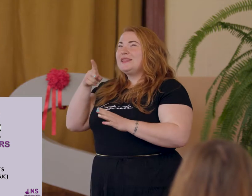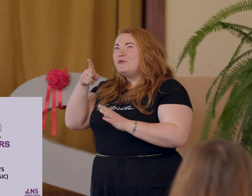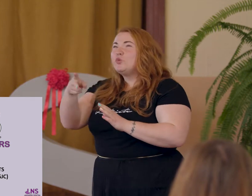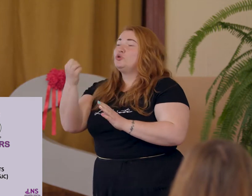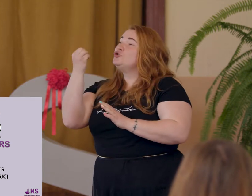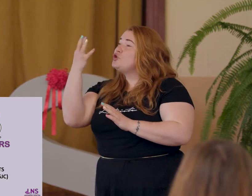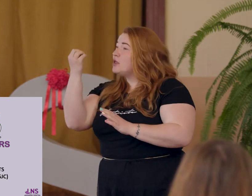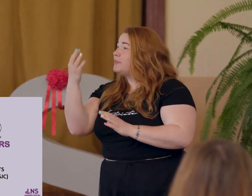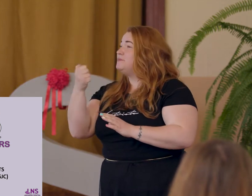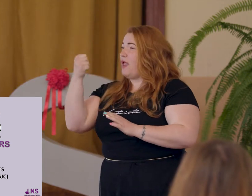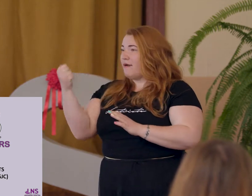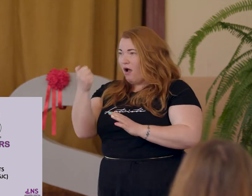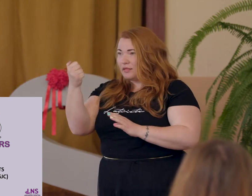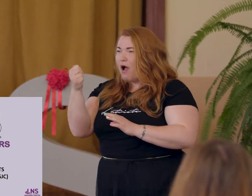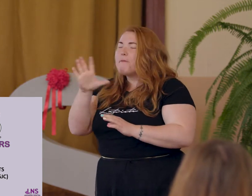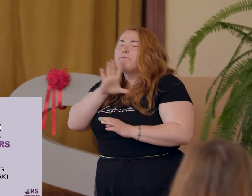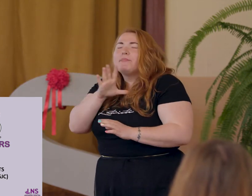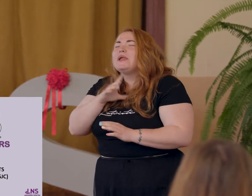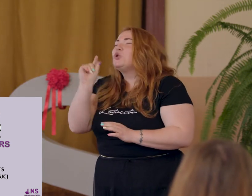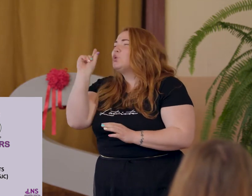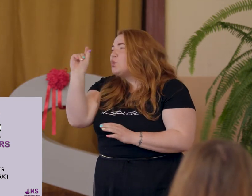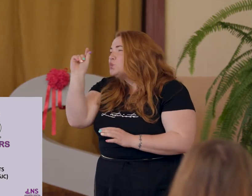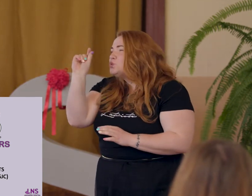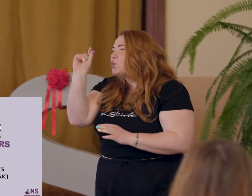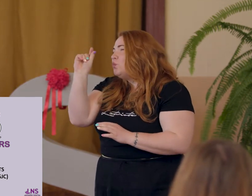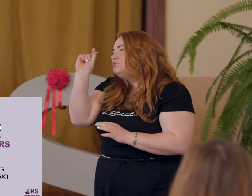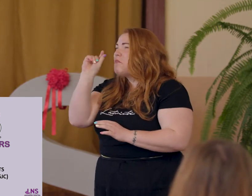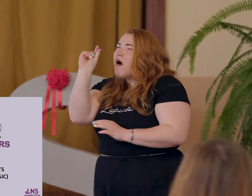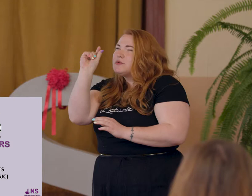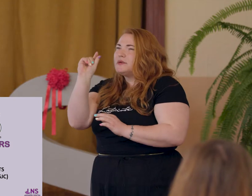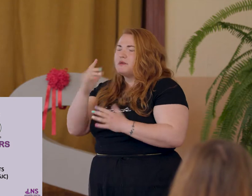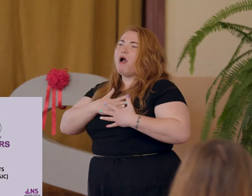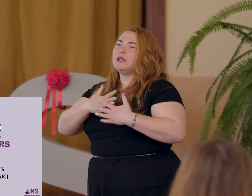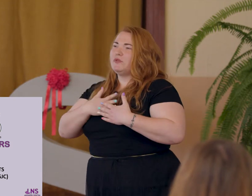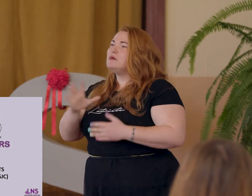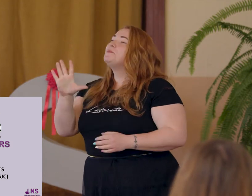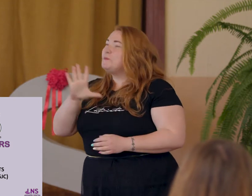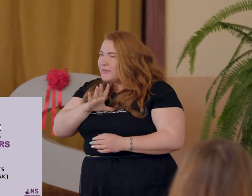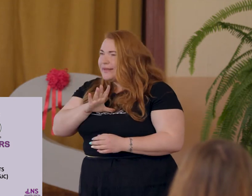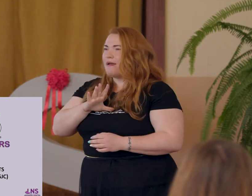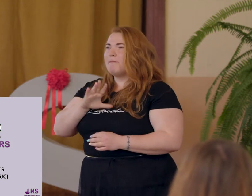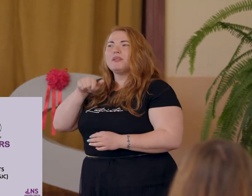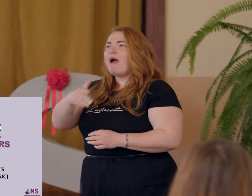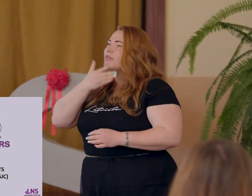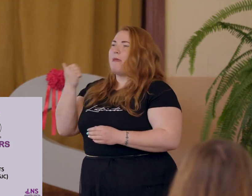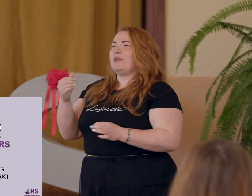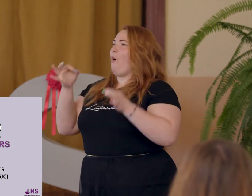organizāciju. Un tāpēc 2014. Gadā bija sākotnē ļoti maz